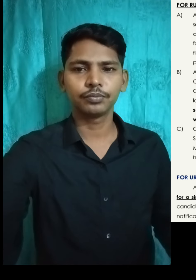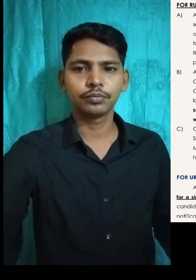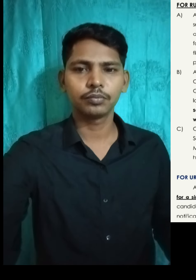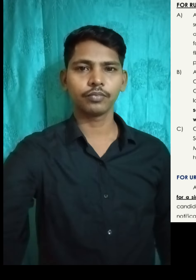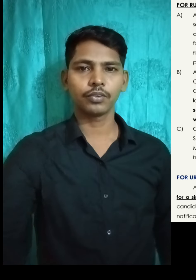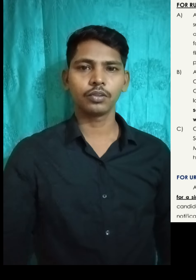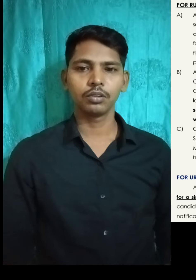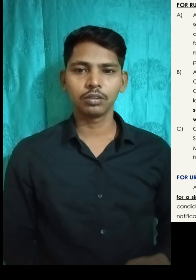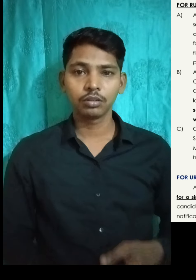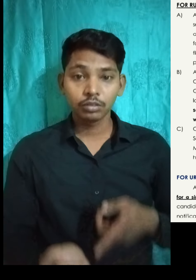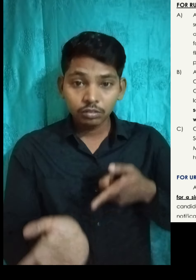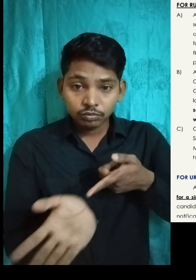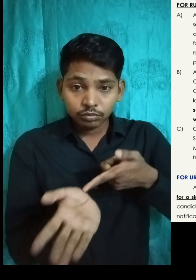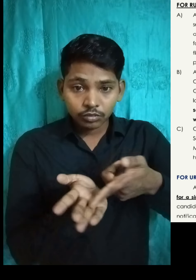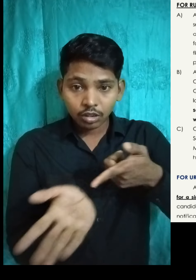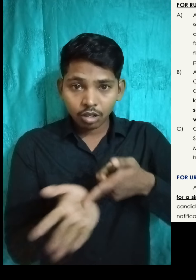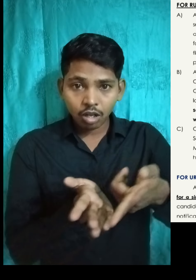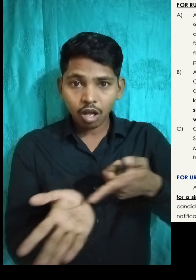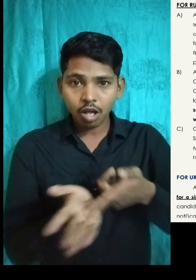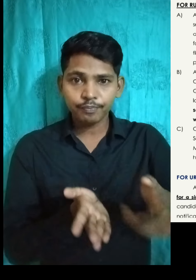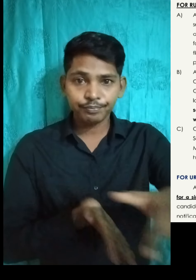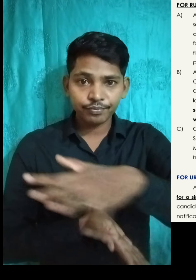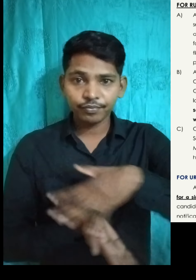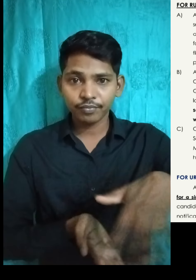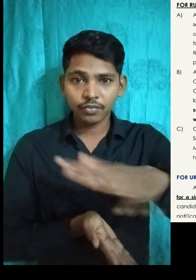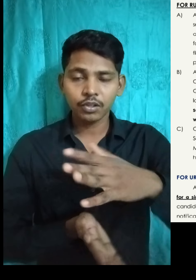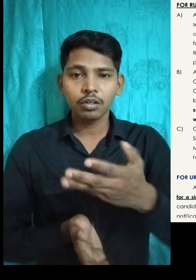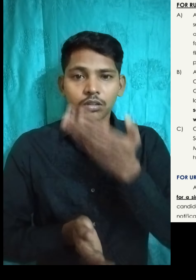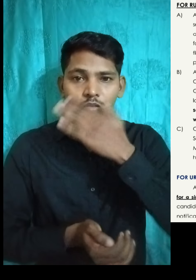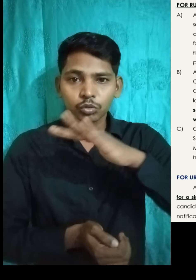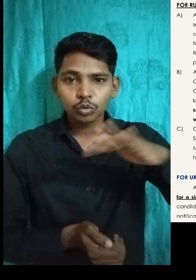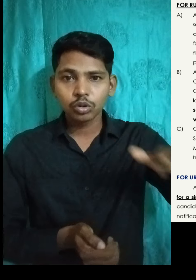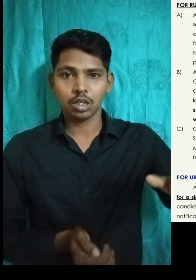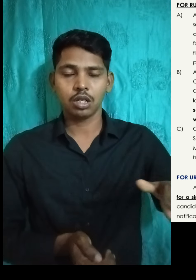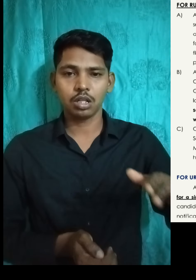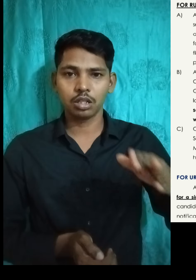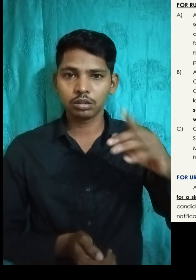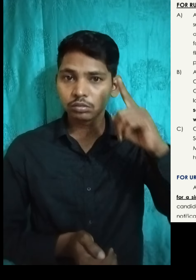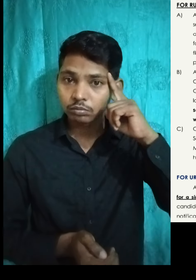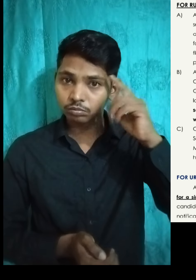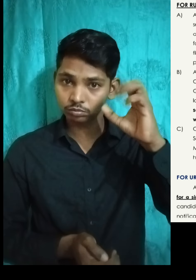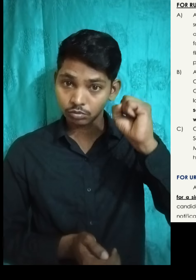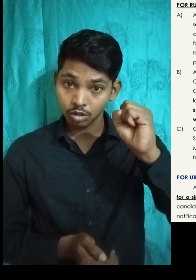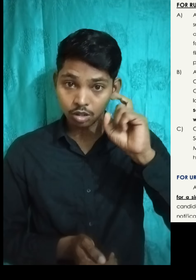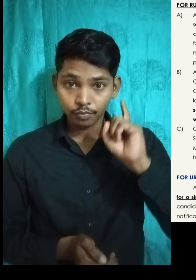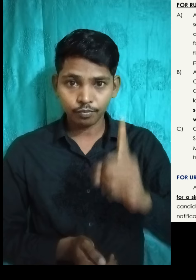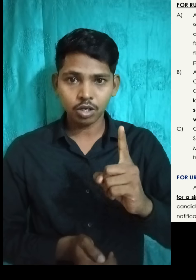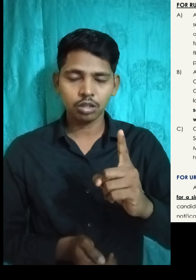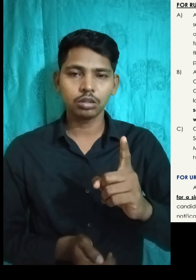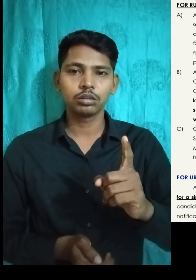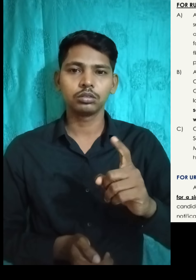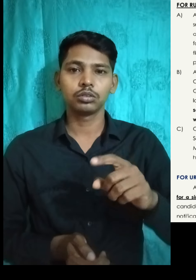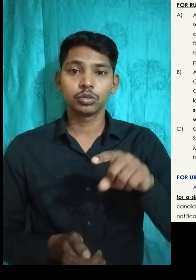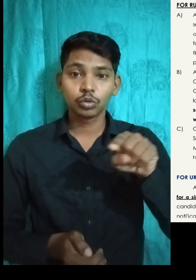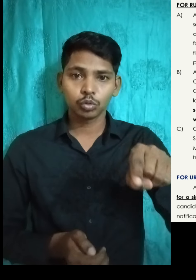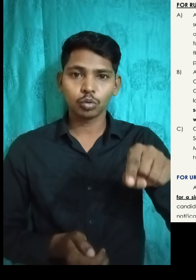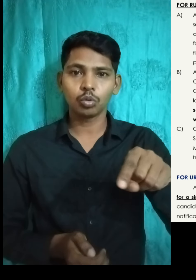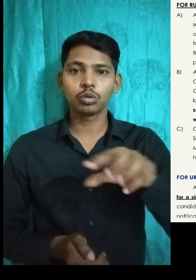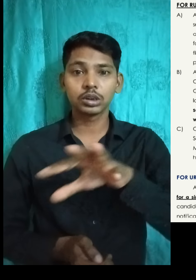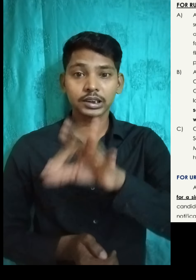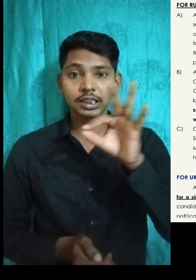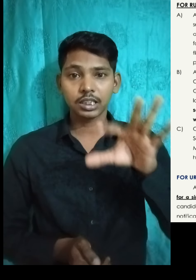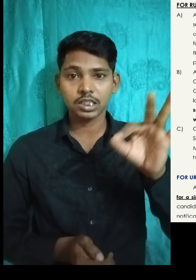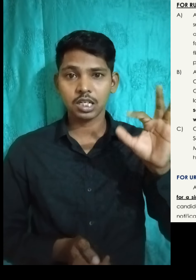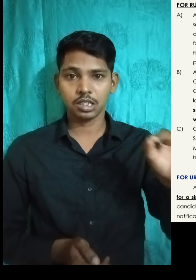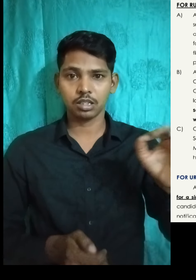नामांकन के लिए एप्लीकेशन दें। आपका चयन की संभावना ज़्यादा है, खास करके अन्य जो शहरी क्षेत्र